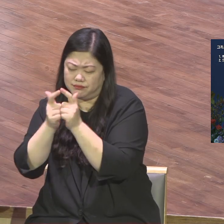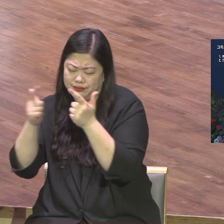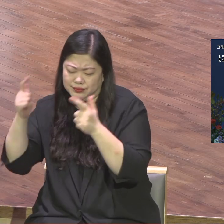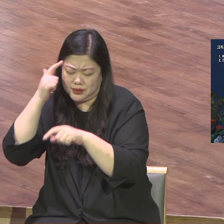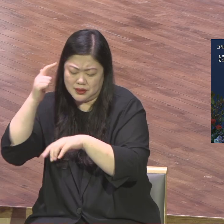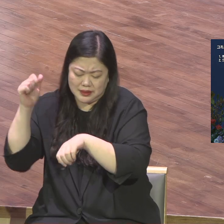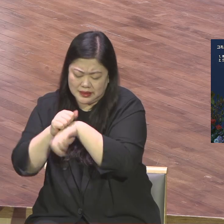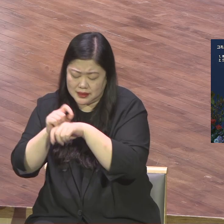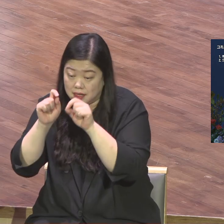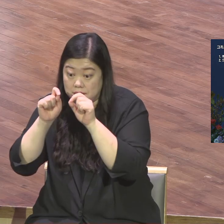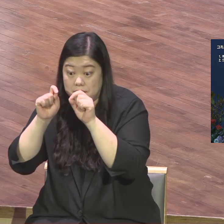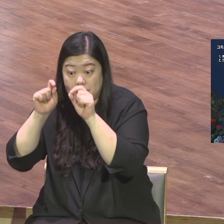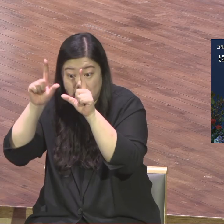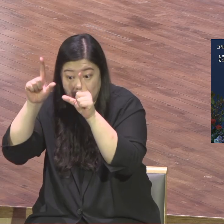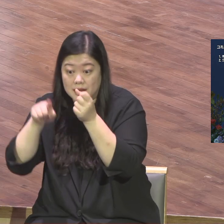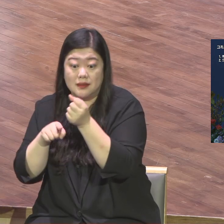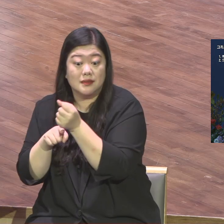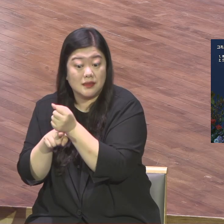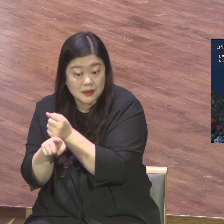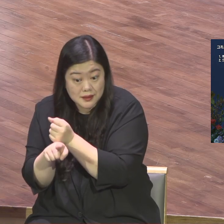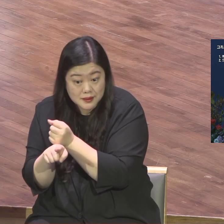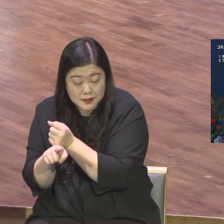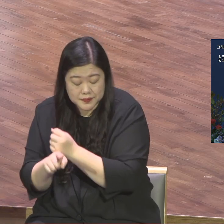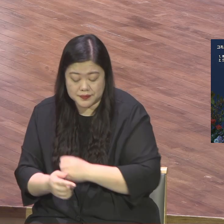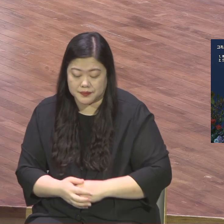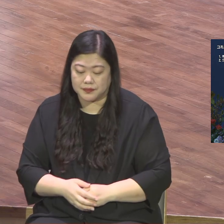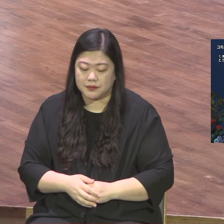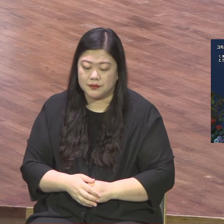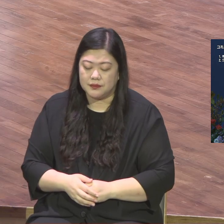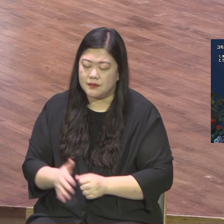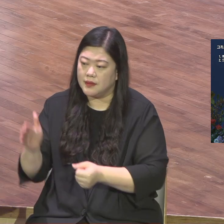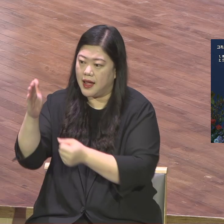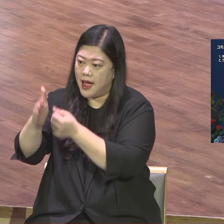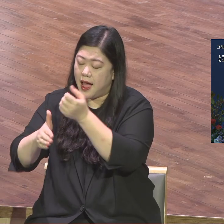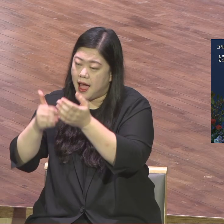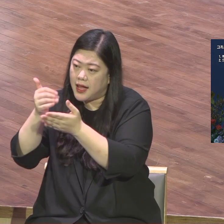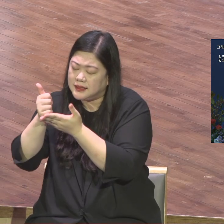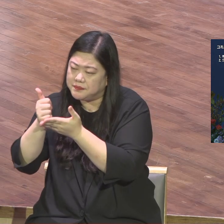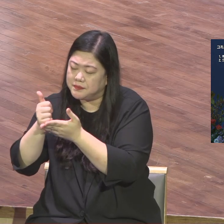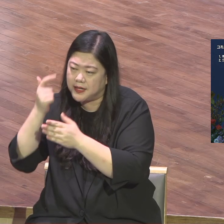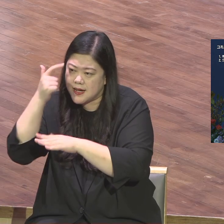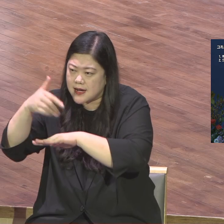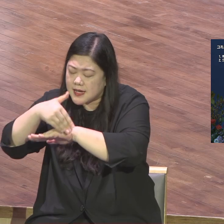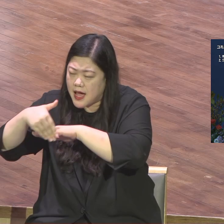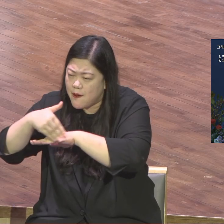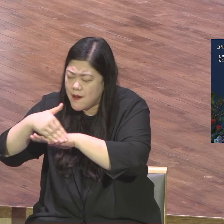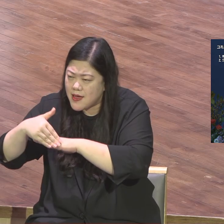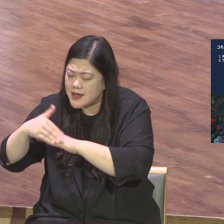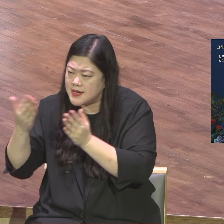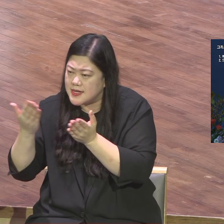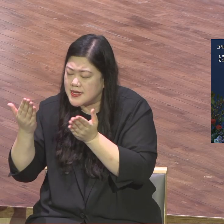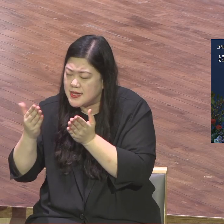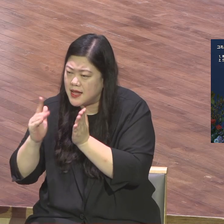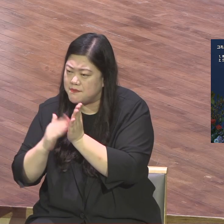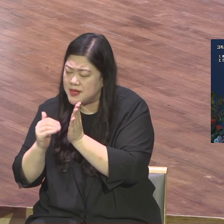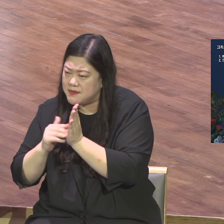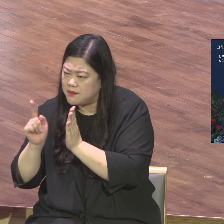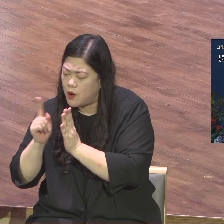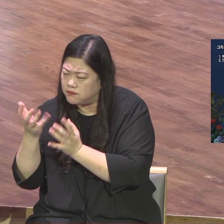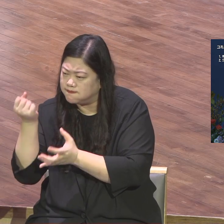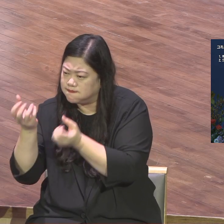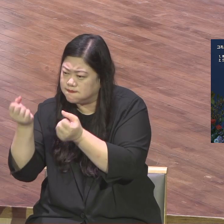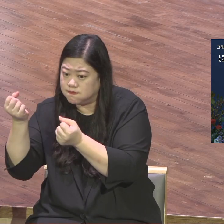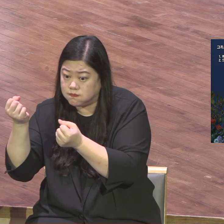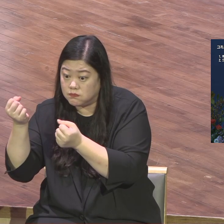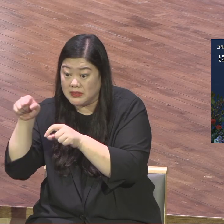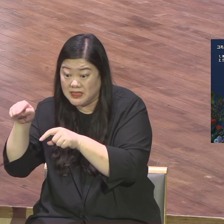하신다. 이 말씀을 보면요, 하나님 속에 감추었던 비밀의 경륜이 하늘의 천사들도